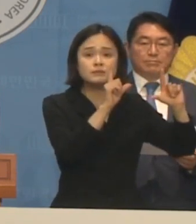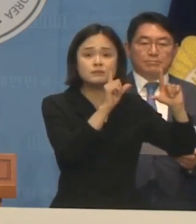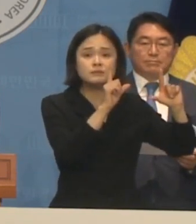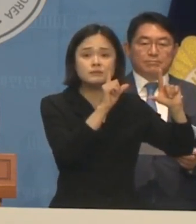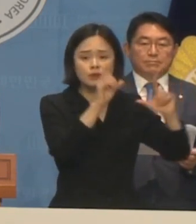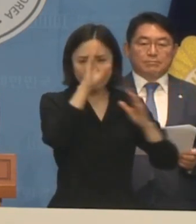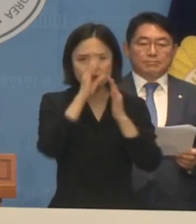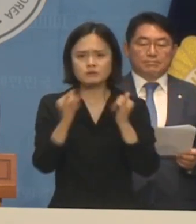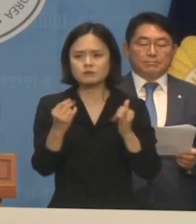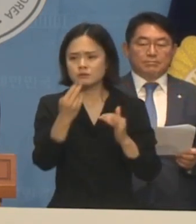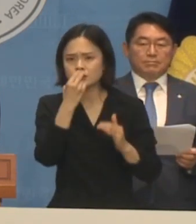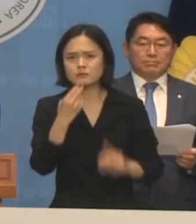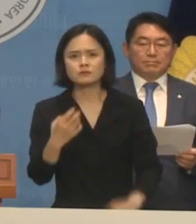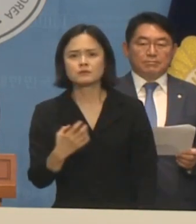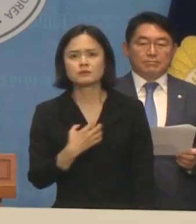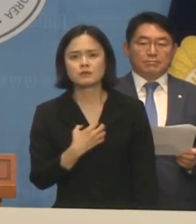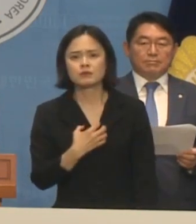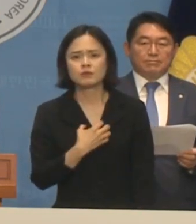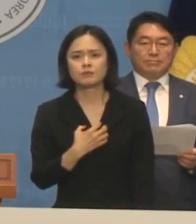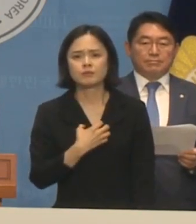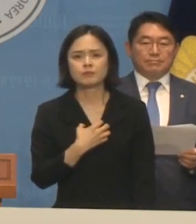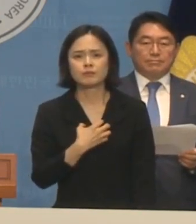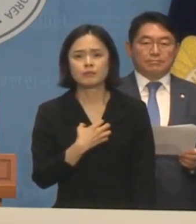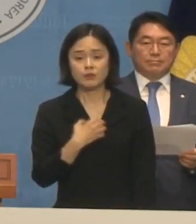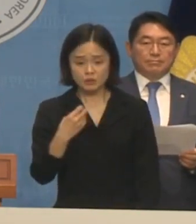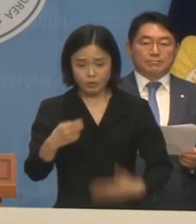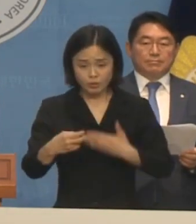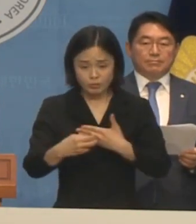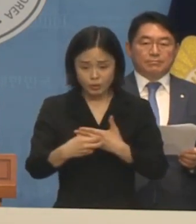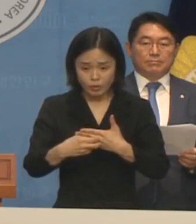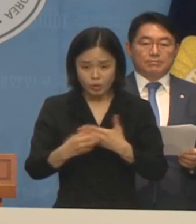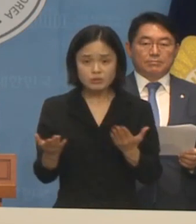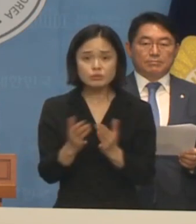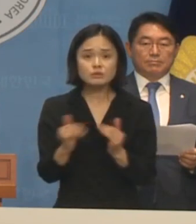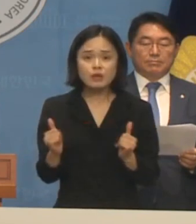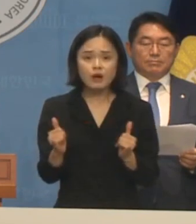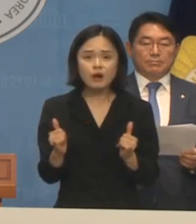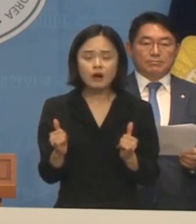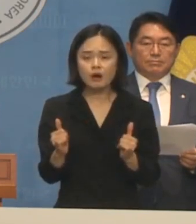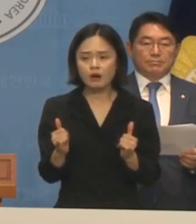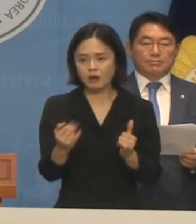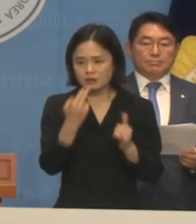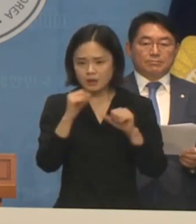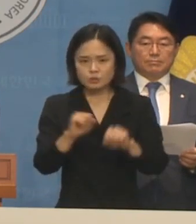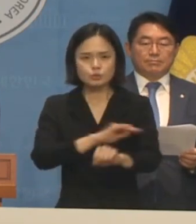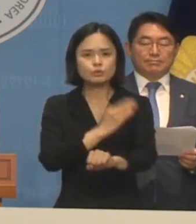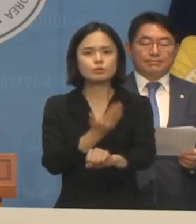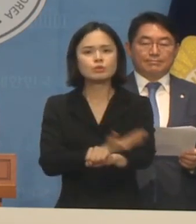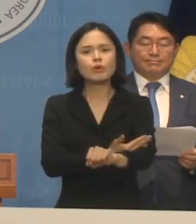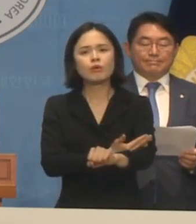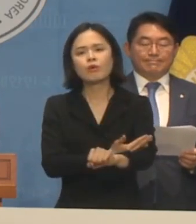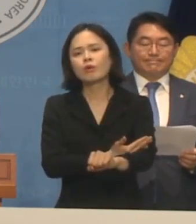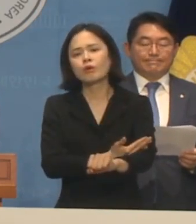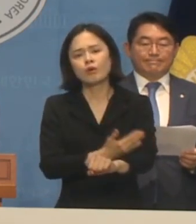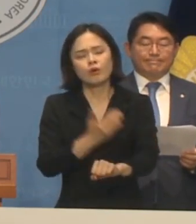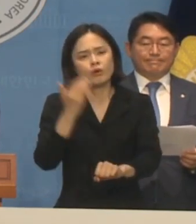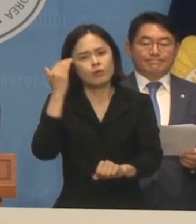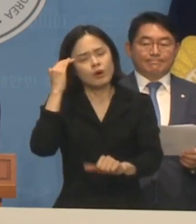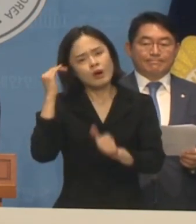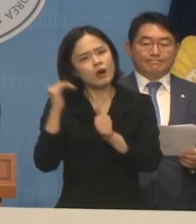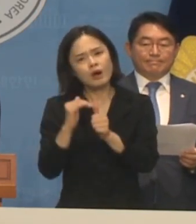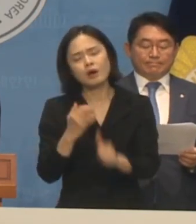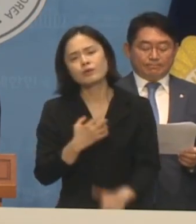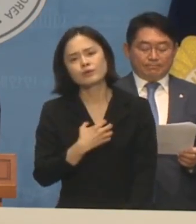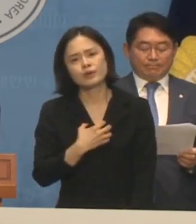목숨이 위협받고 보건의료 노동자의 생존권이 위협받고 있습니다. 이대로는 안 됩니다. 지난 6월